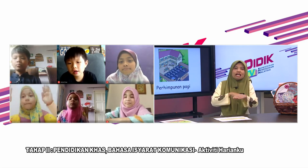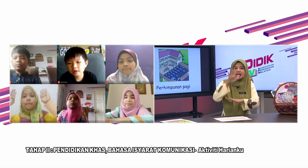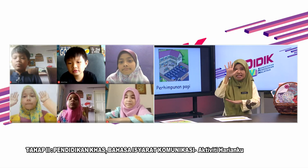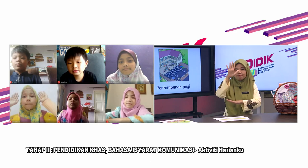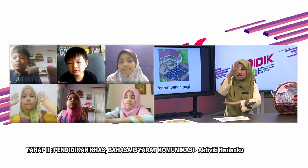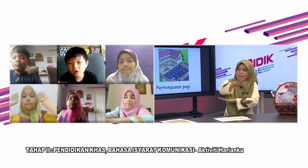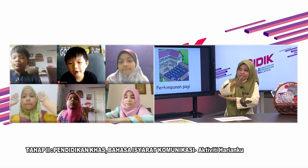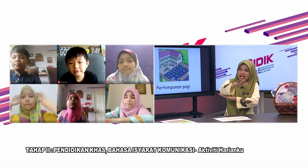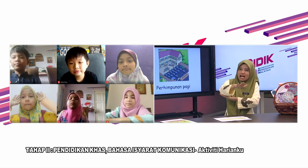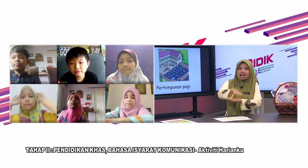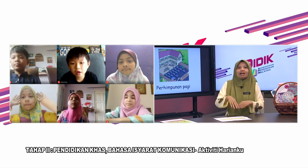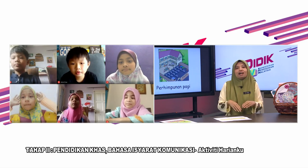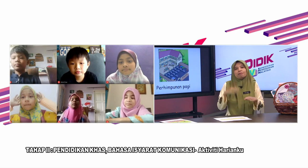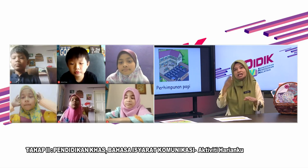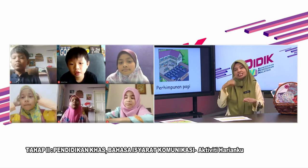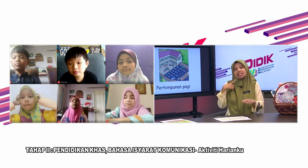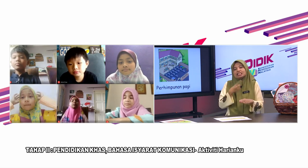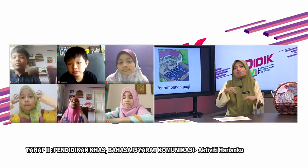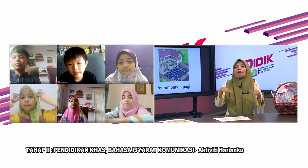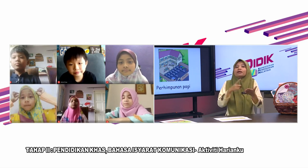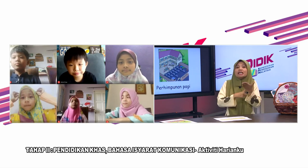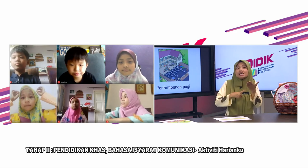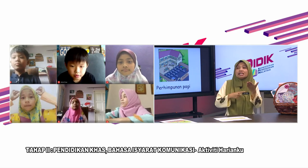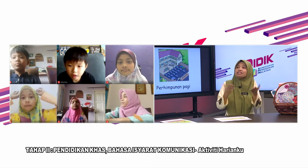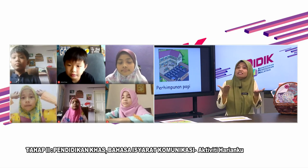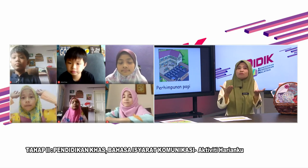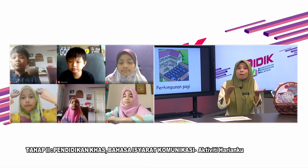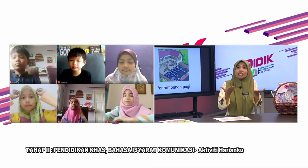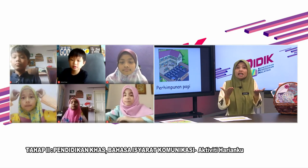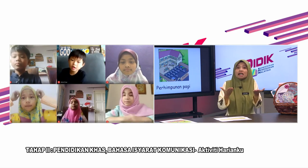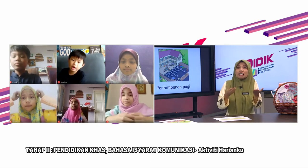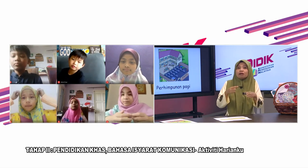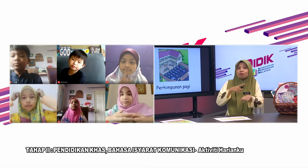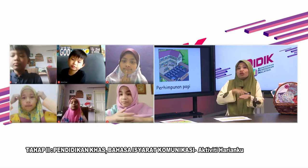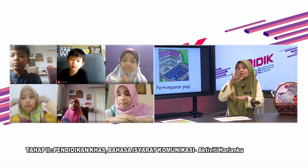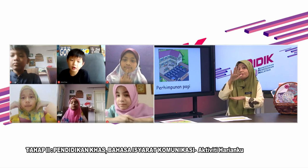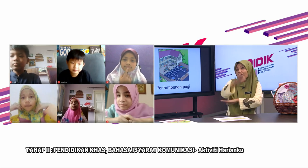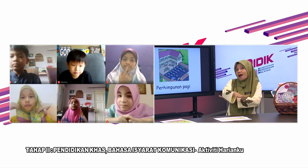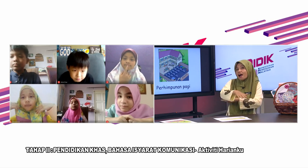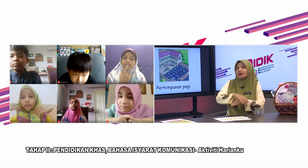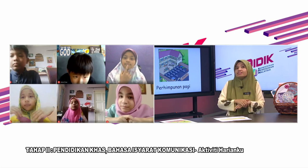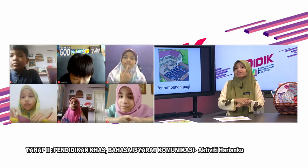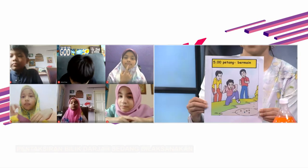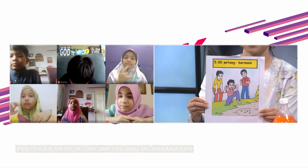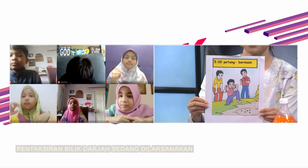pukul 5 petang. Biasa kita buat apa? Buat apa? Pukul 5 petang?